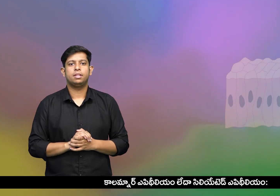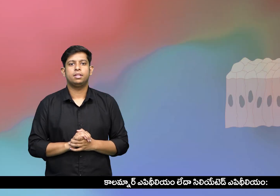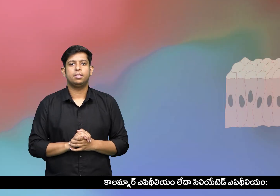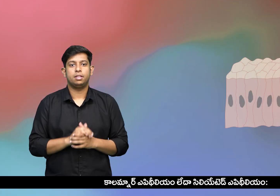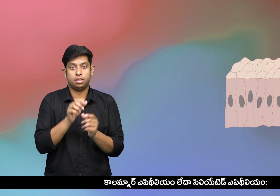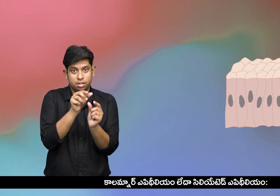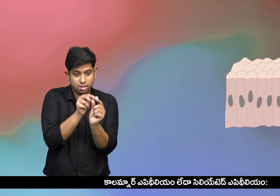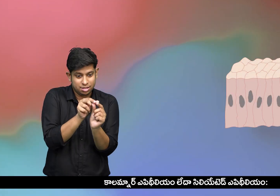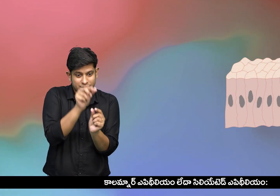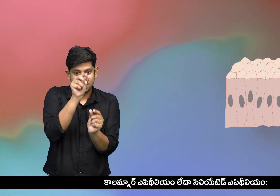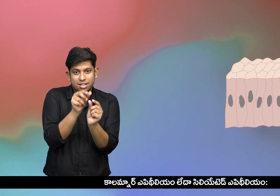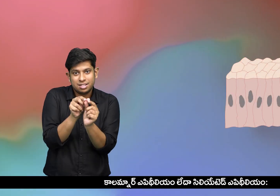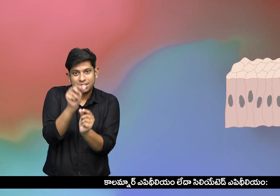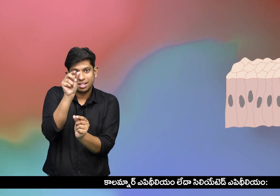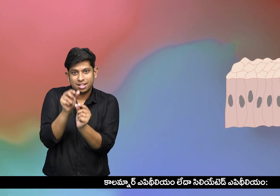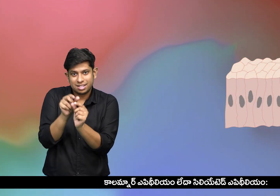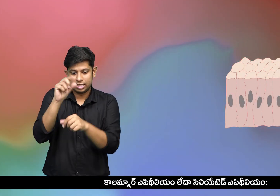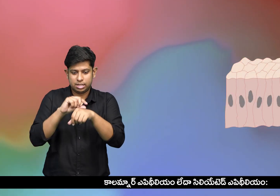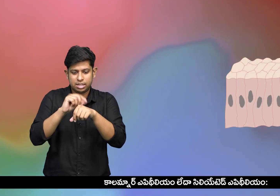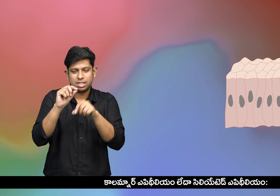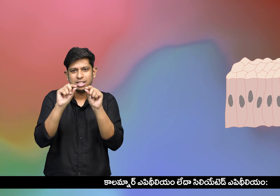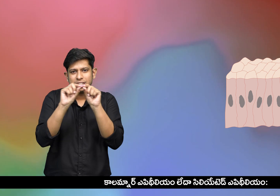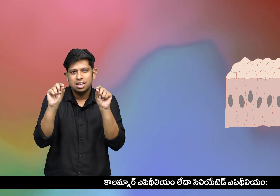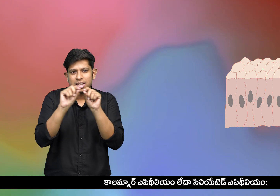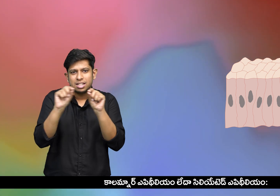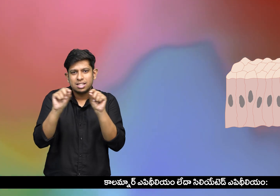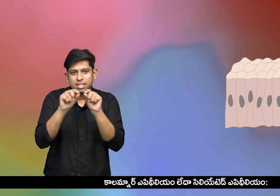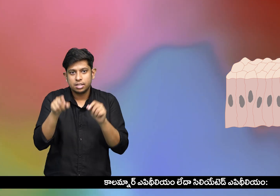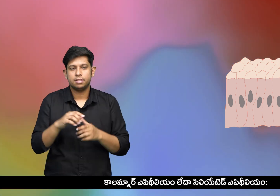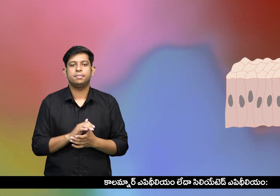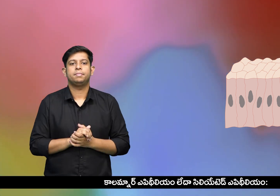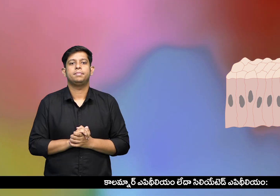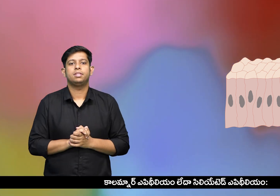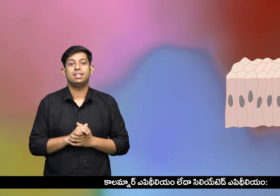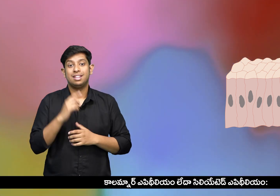కాలమ్నార్ ఎపిథీలియం లేదా సిలియేటెడ్ ఎపిథీలియం.